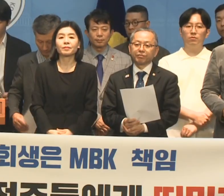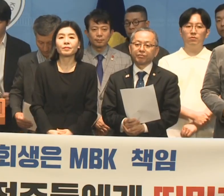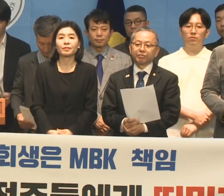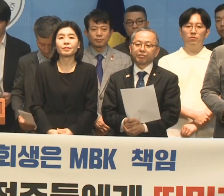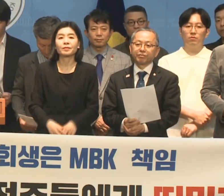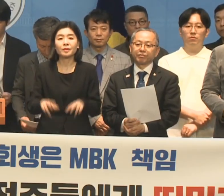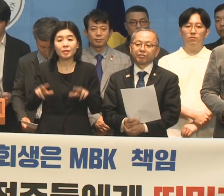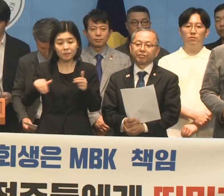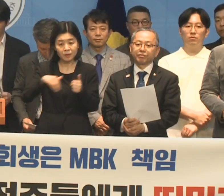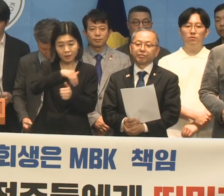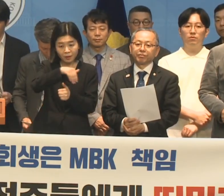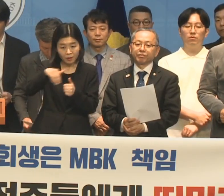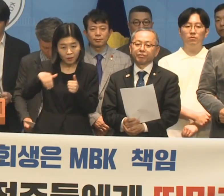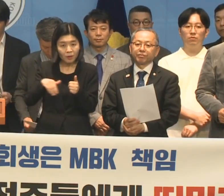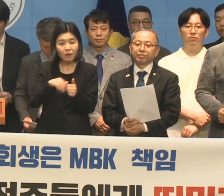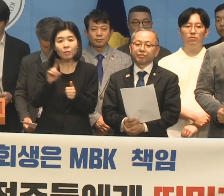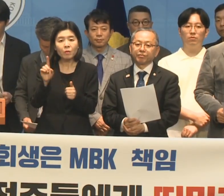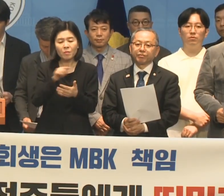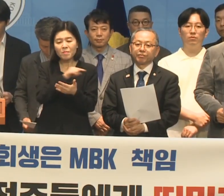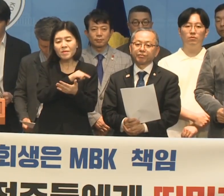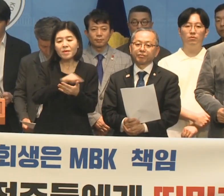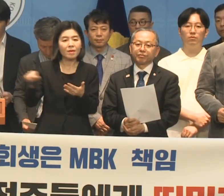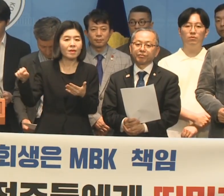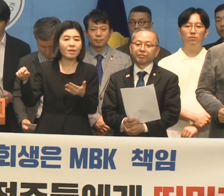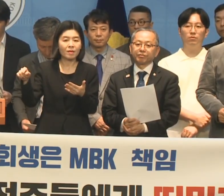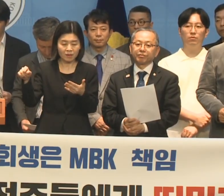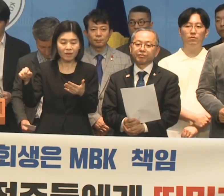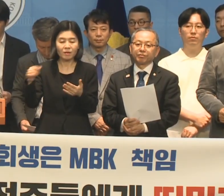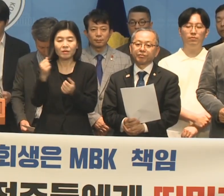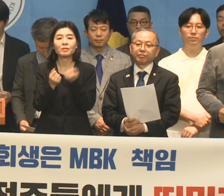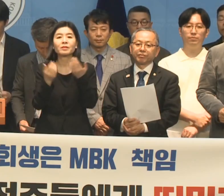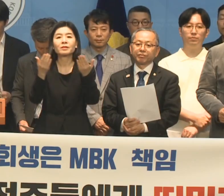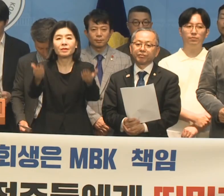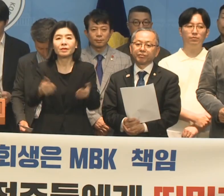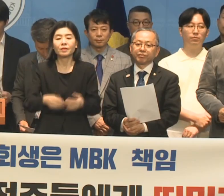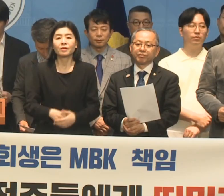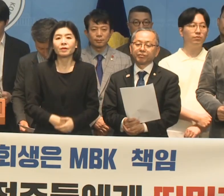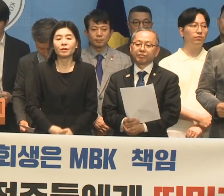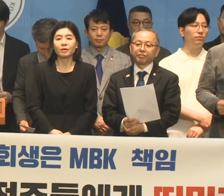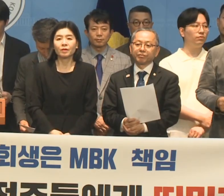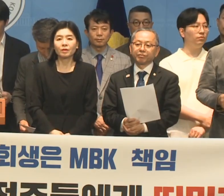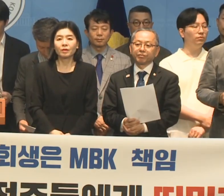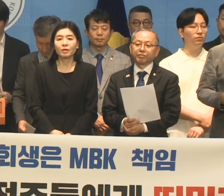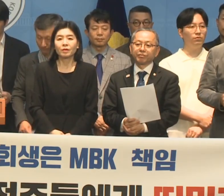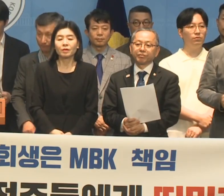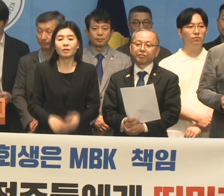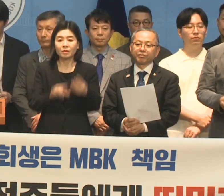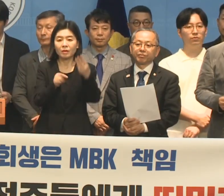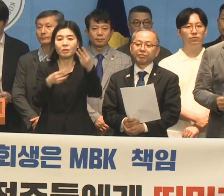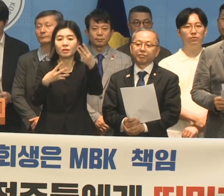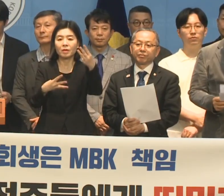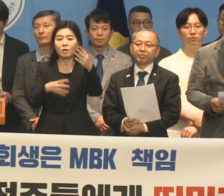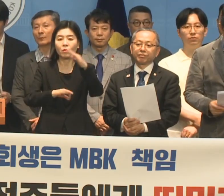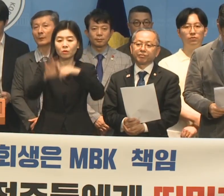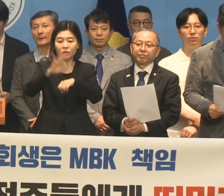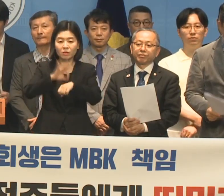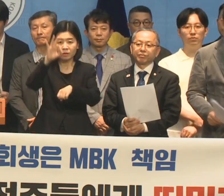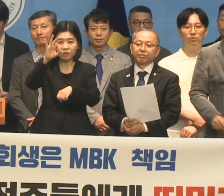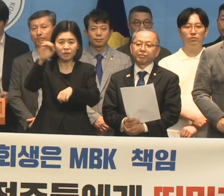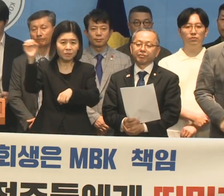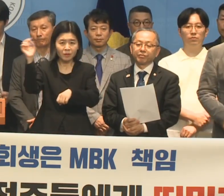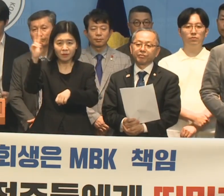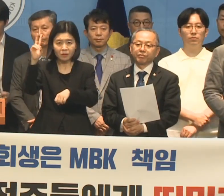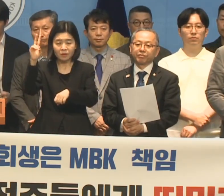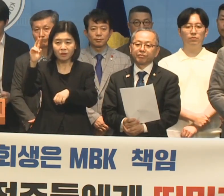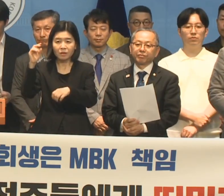먼저 현재까지 저희 입점 점주들의 피해 사항을 먼저 말씀드리겠습니다. 3월 4일 오전 10시에 홈플러스의